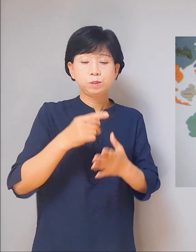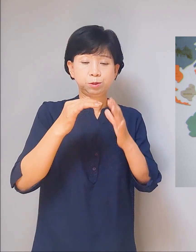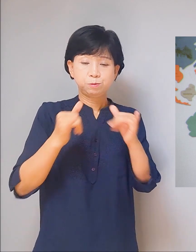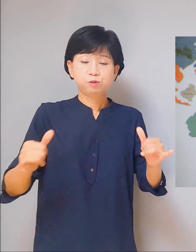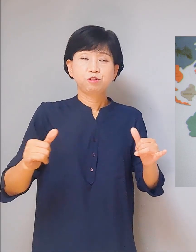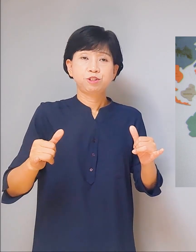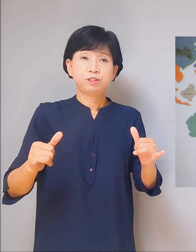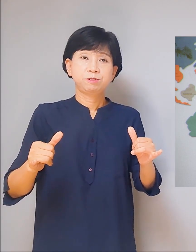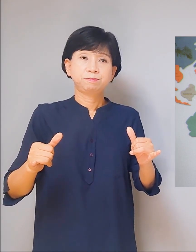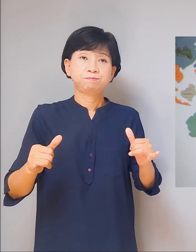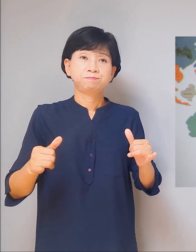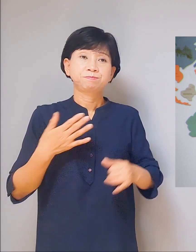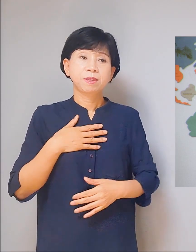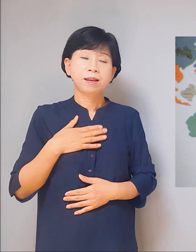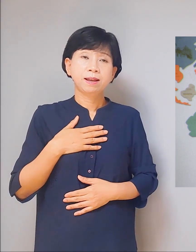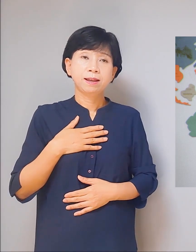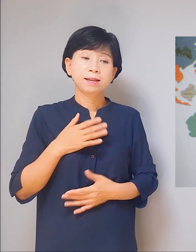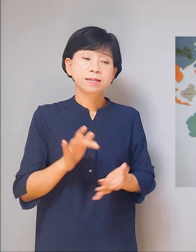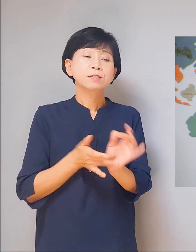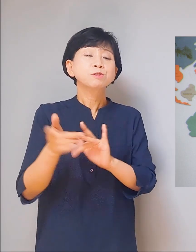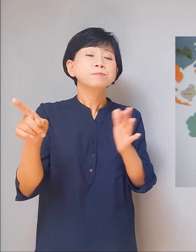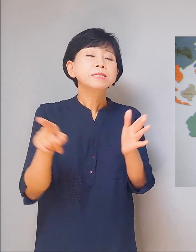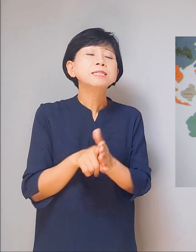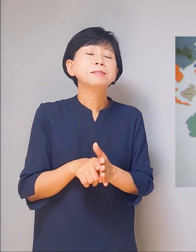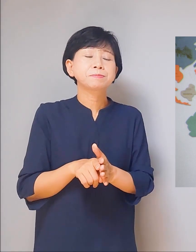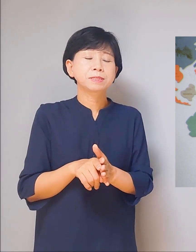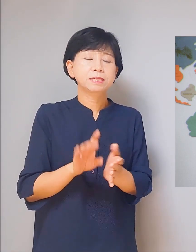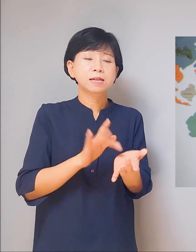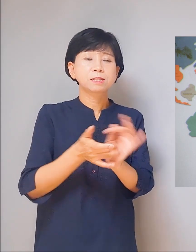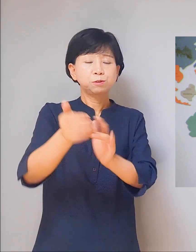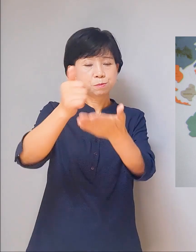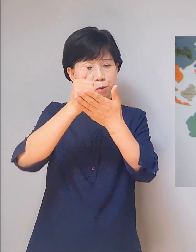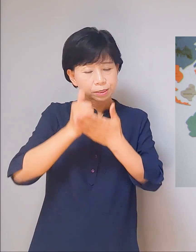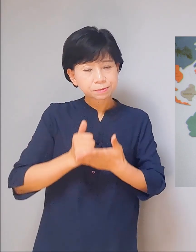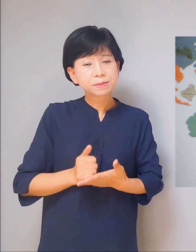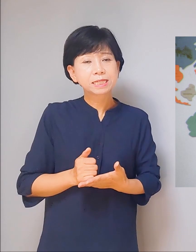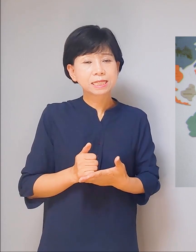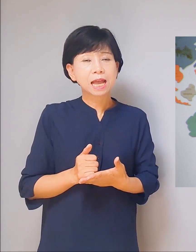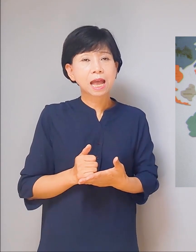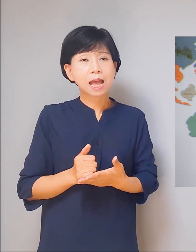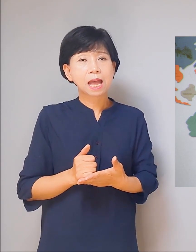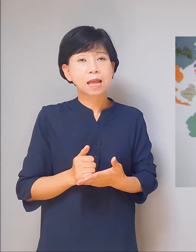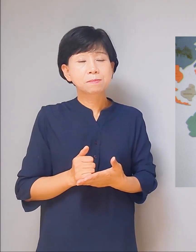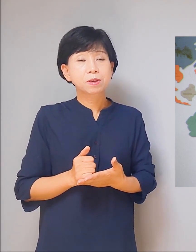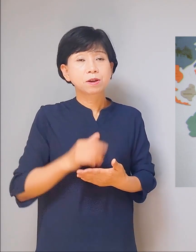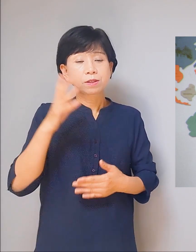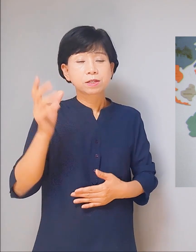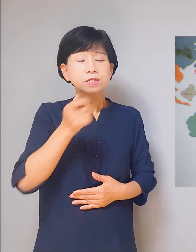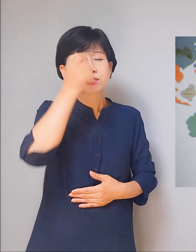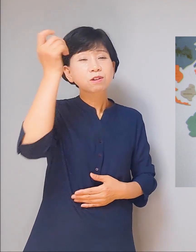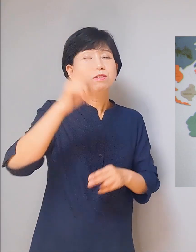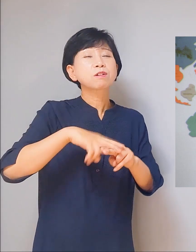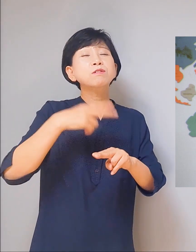여러분, 내가 예수 믿습니다. 내 마음에 예수님 모셔드립니다. 그러면 성령의 선물도 받아야 돼요.